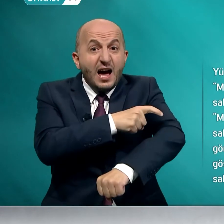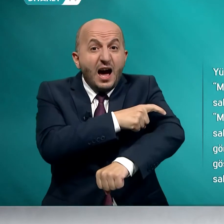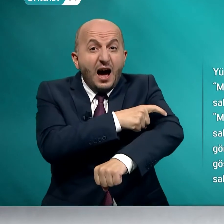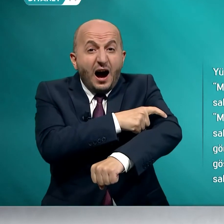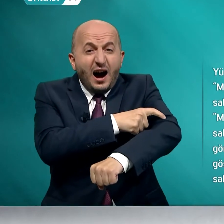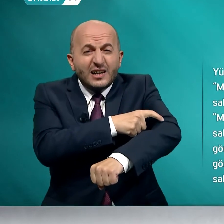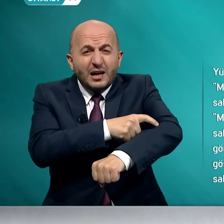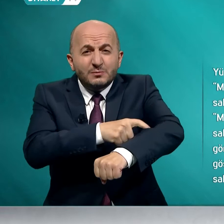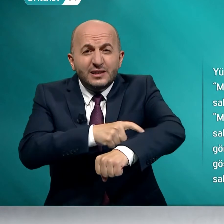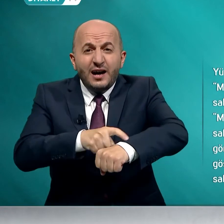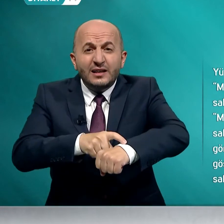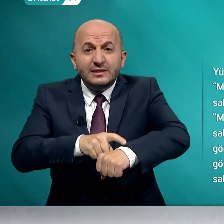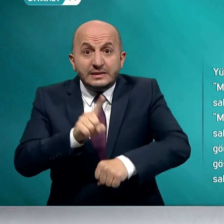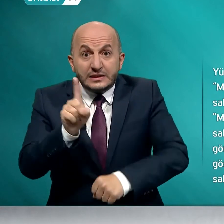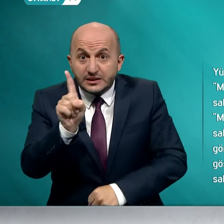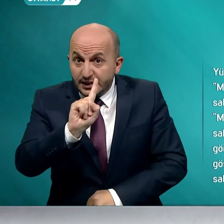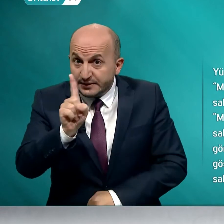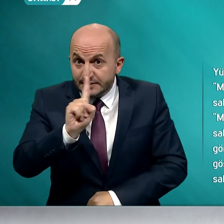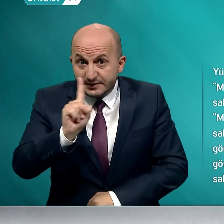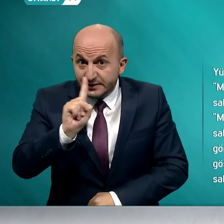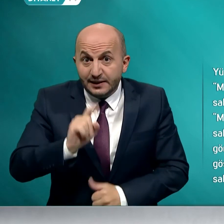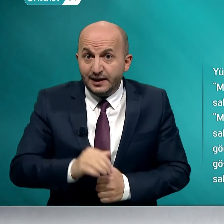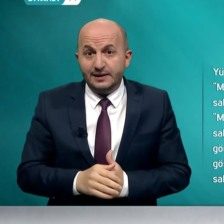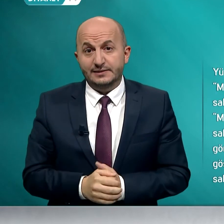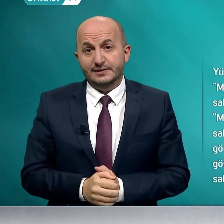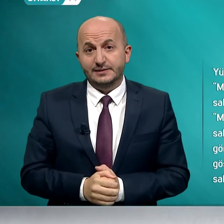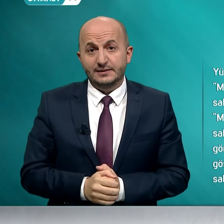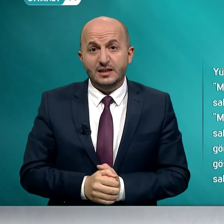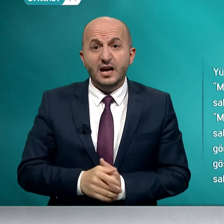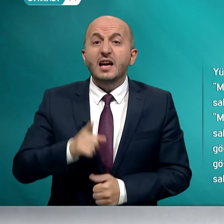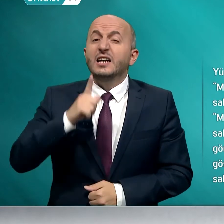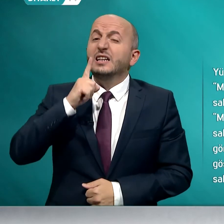gözlerini haramdan sakınsınlar,